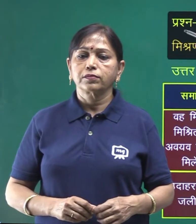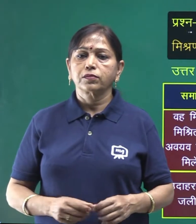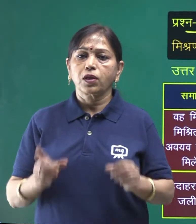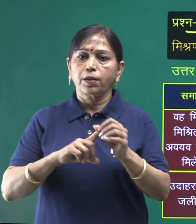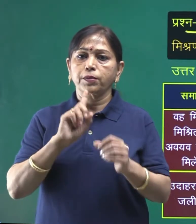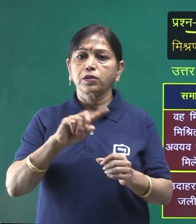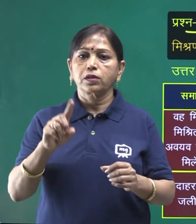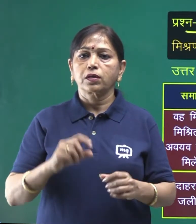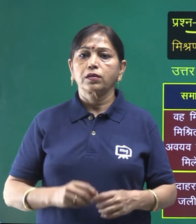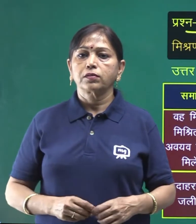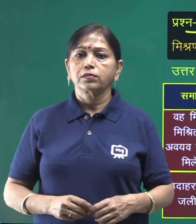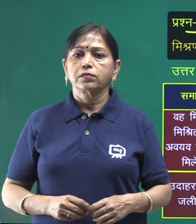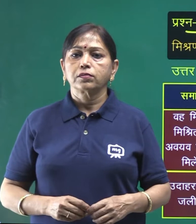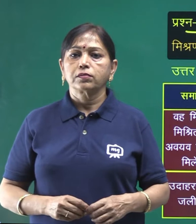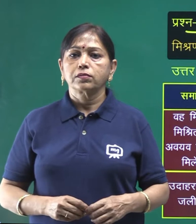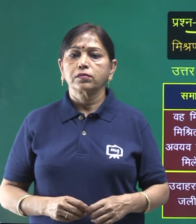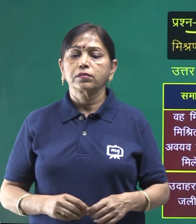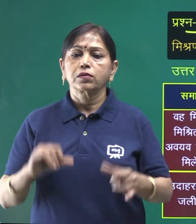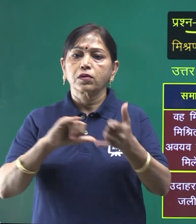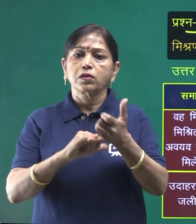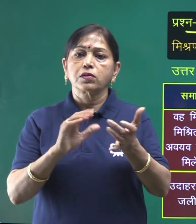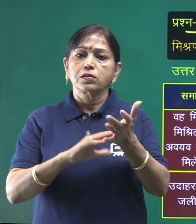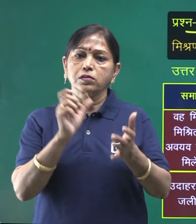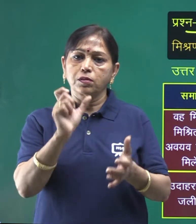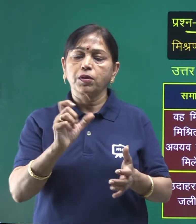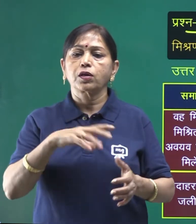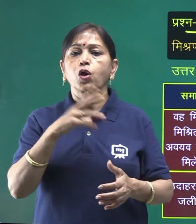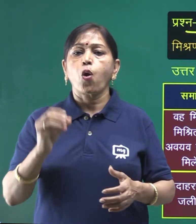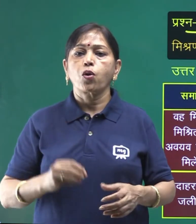प्रश्न 11, सममांगी और